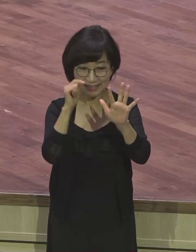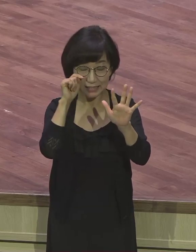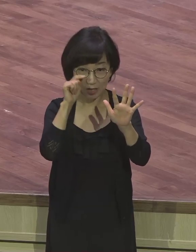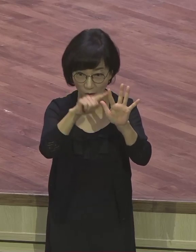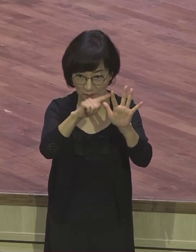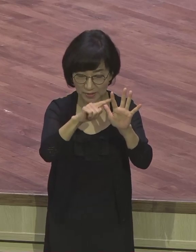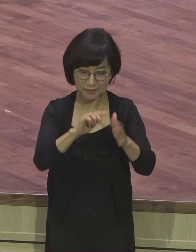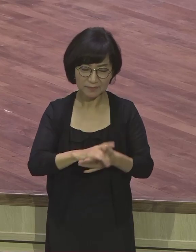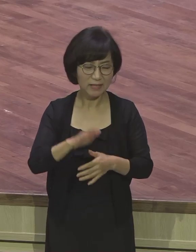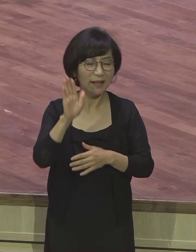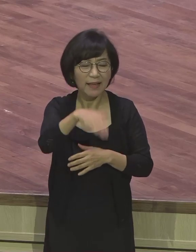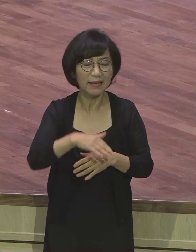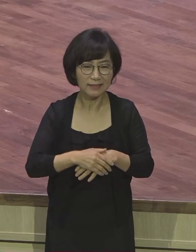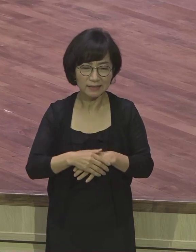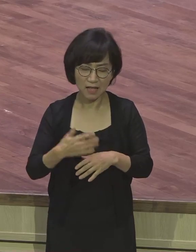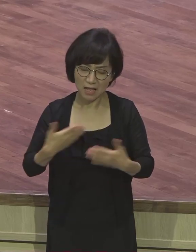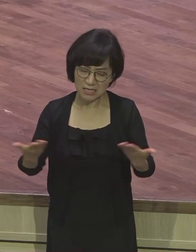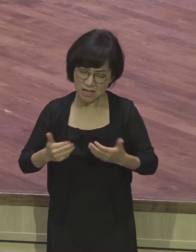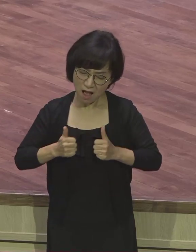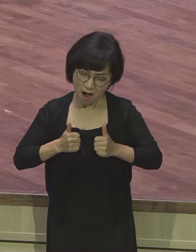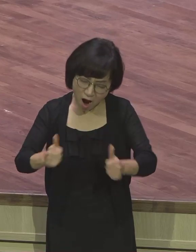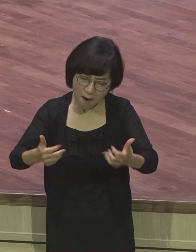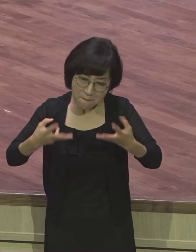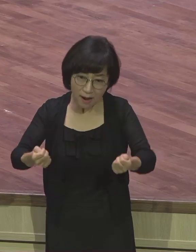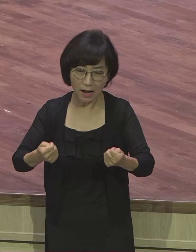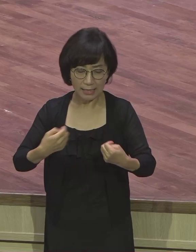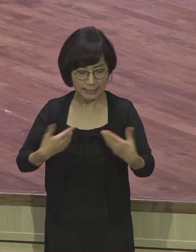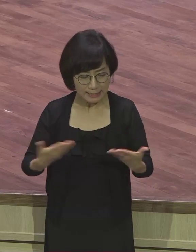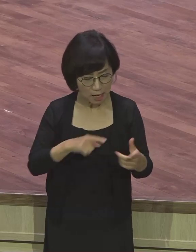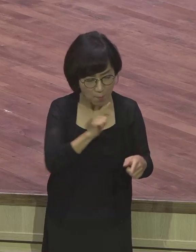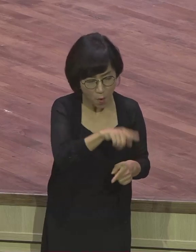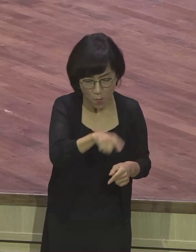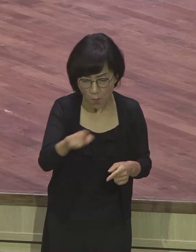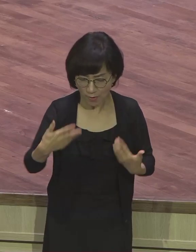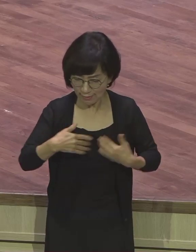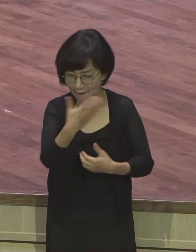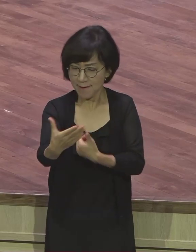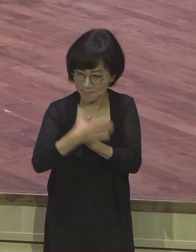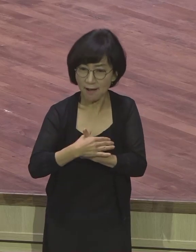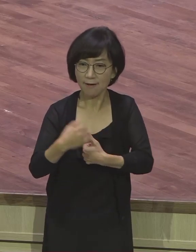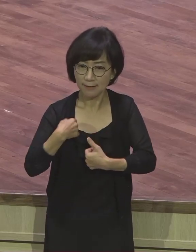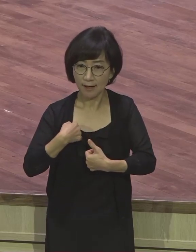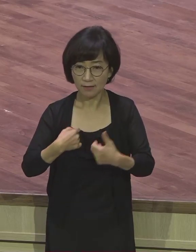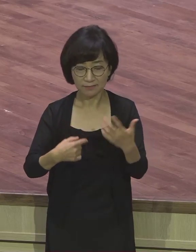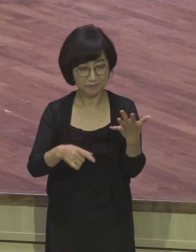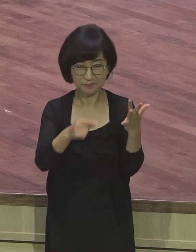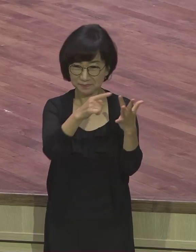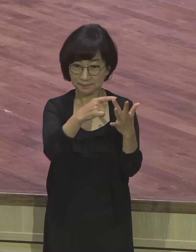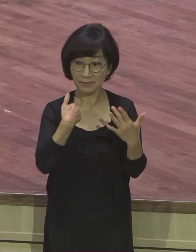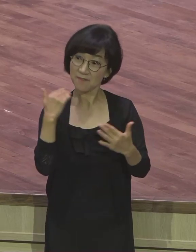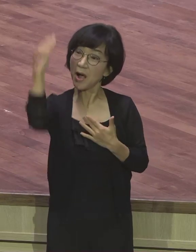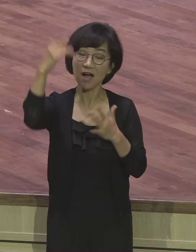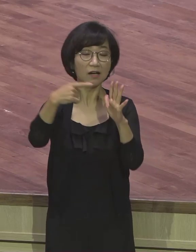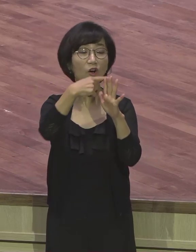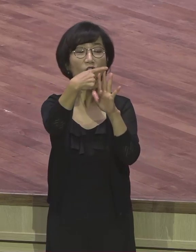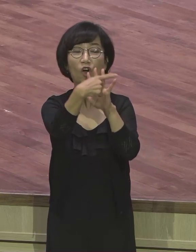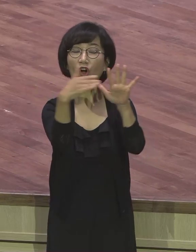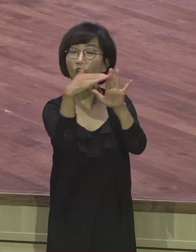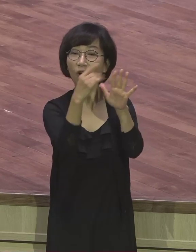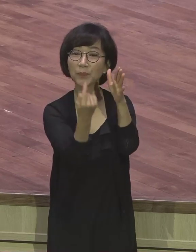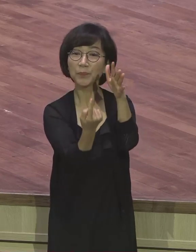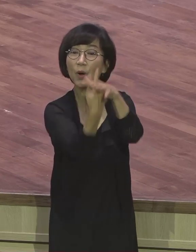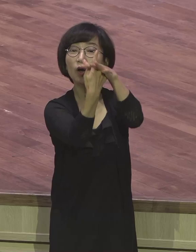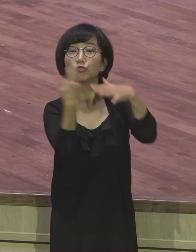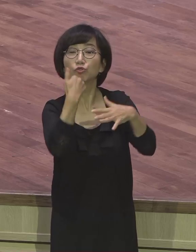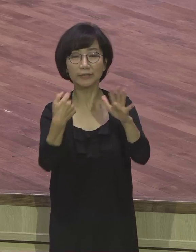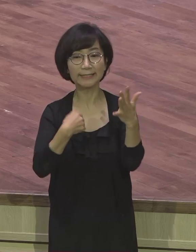금지 이게 뭐라 하냐. 나는 일을 제일 많이 해. 내 일이 제일 많이 해. 확 들어. 세 번째 손가락. 나 키가 제일 커.